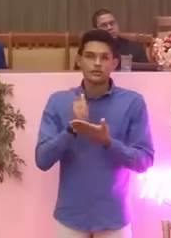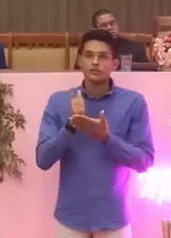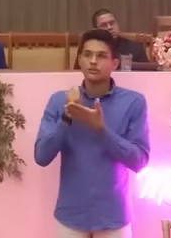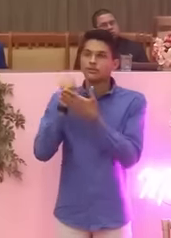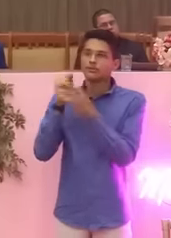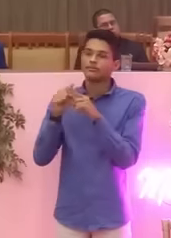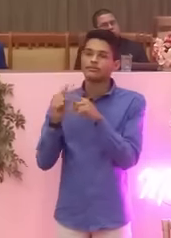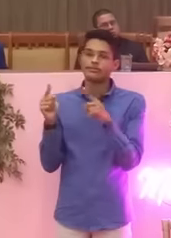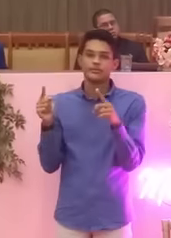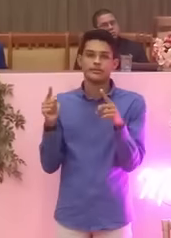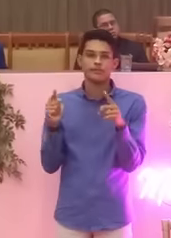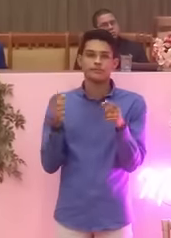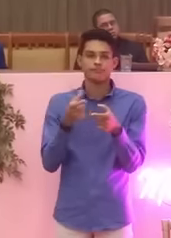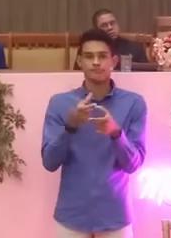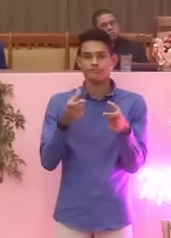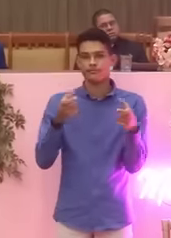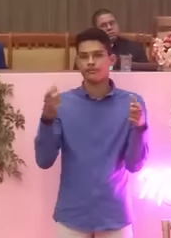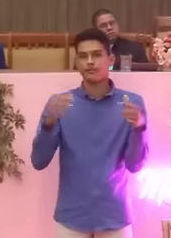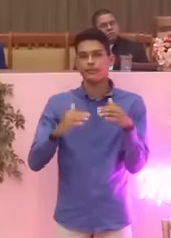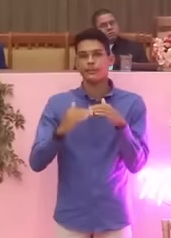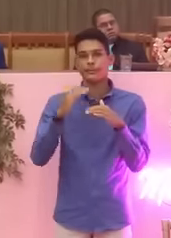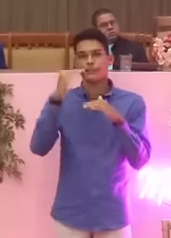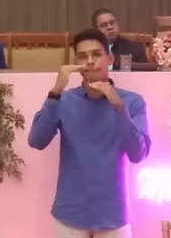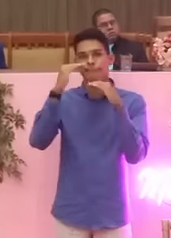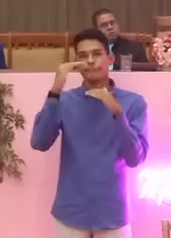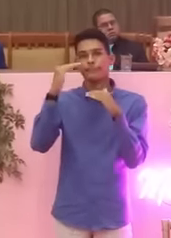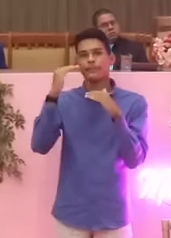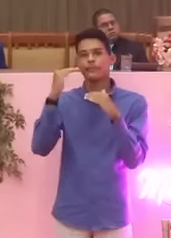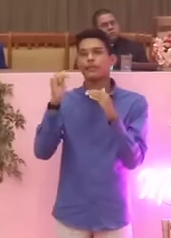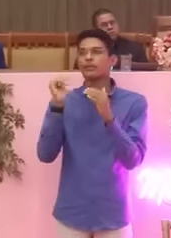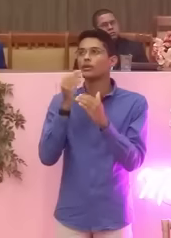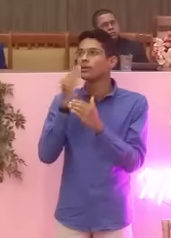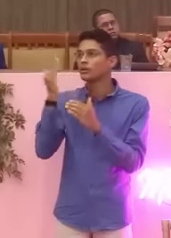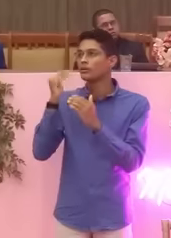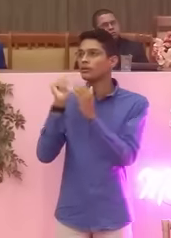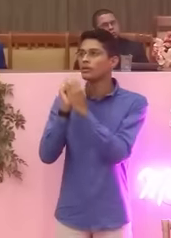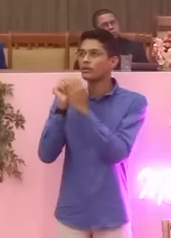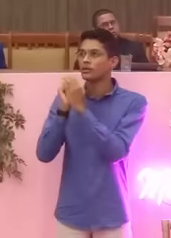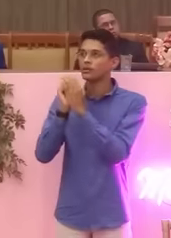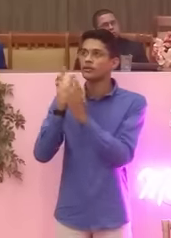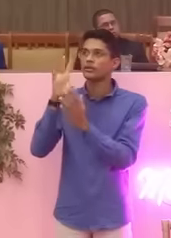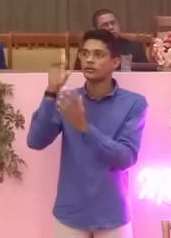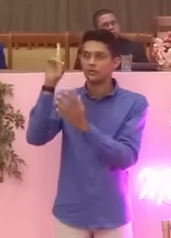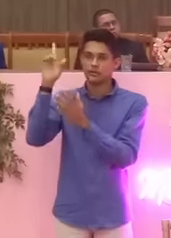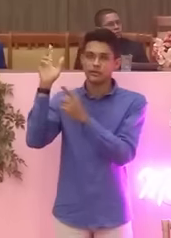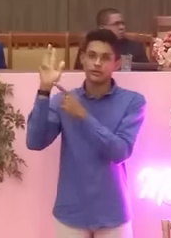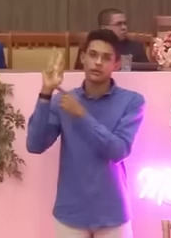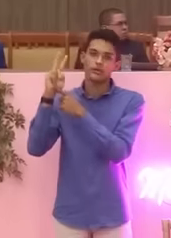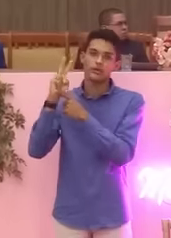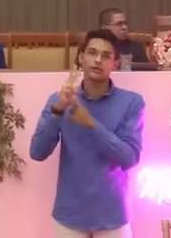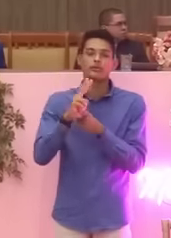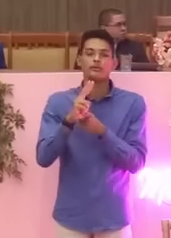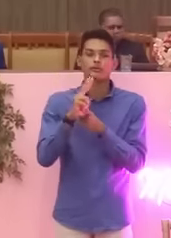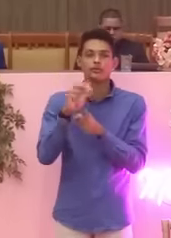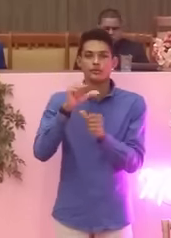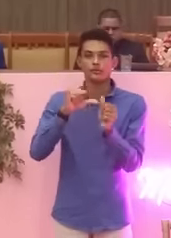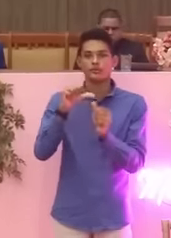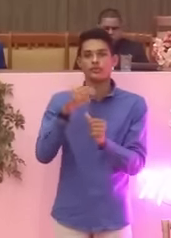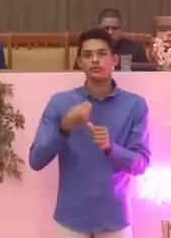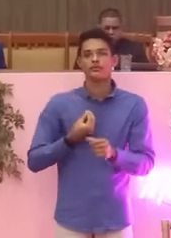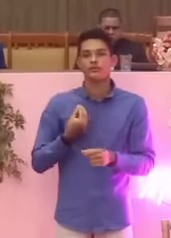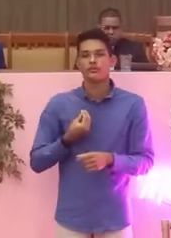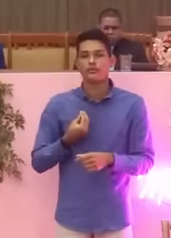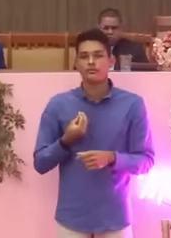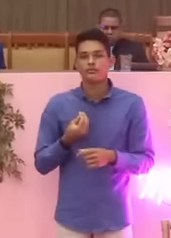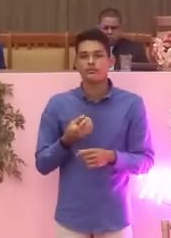nem avança então por isso que eu quero dizer uma coisa fecha essas três portas e aí volta lá para o cinco Lucas